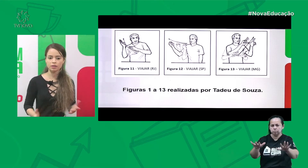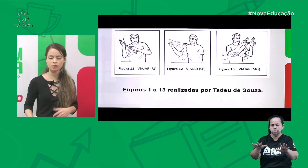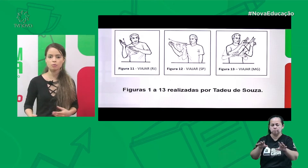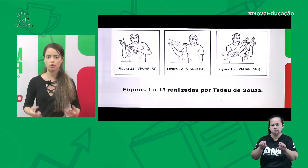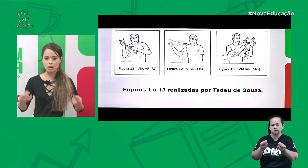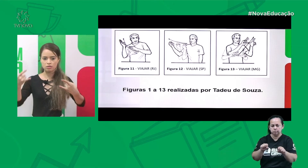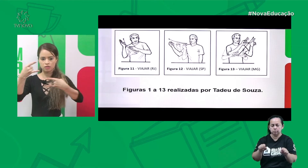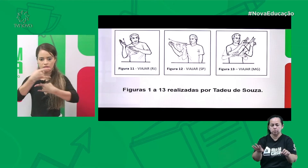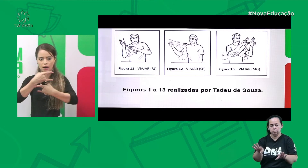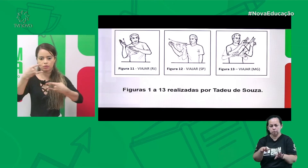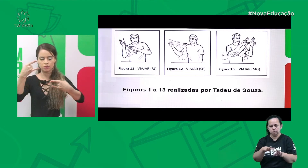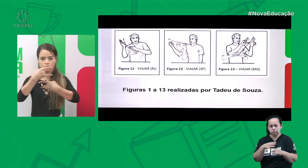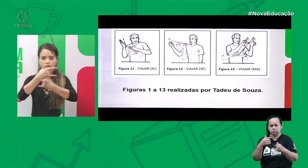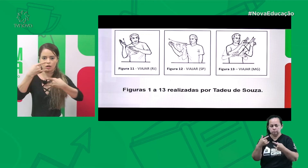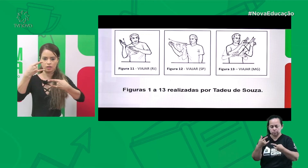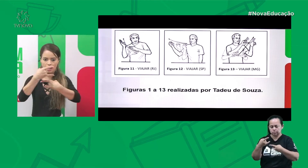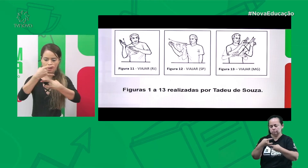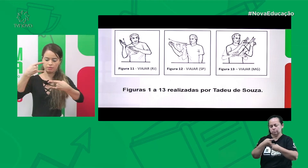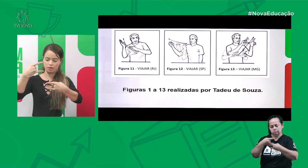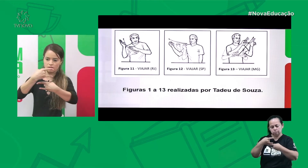nós conhecemos o mais utilizado.